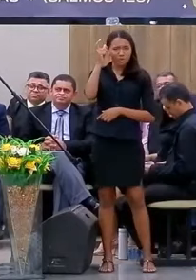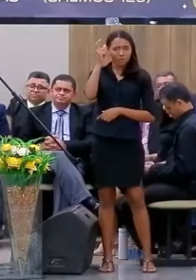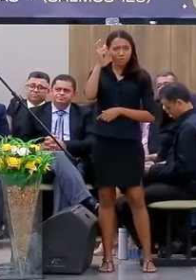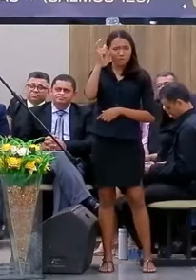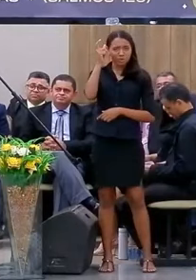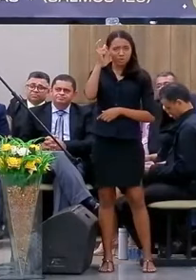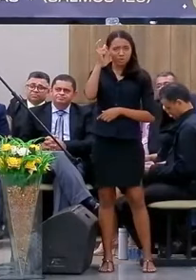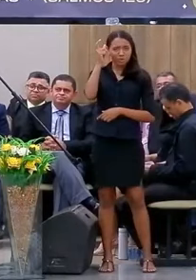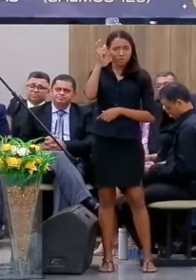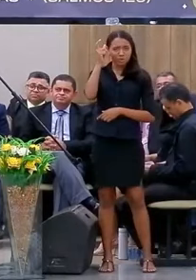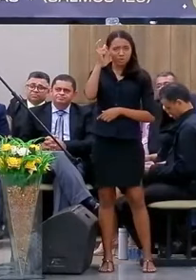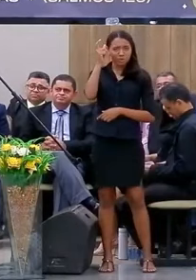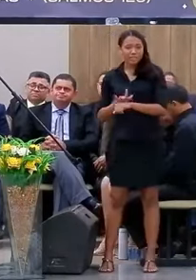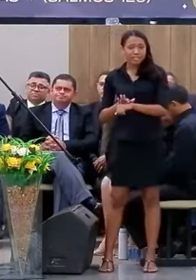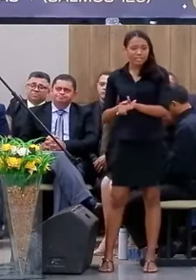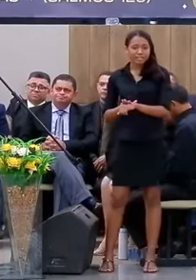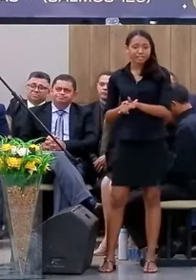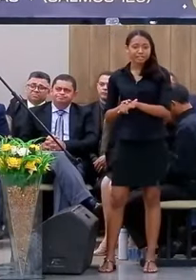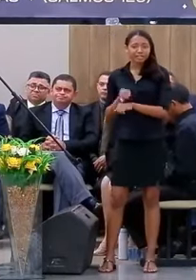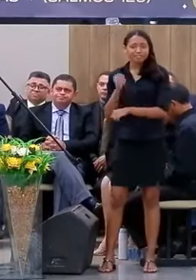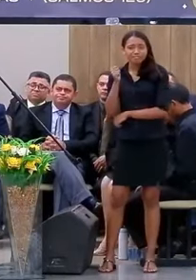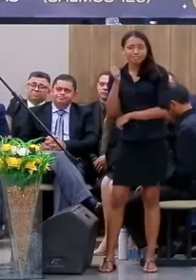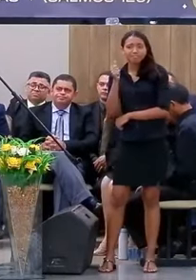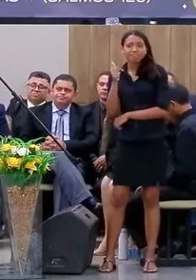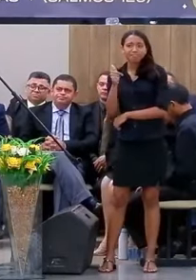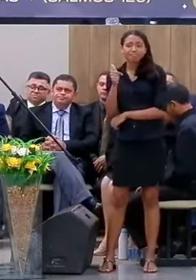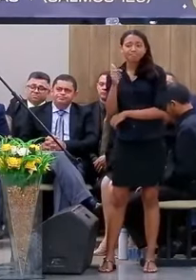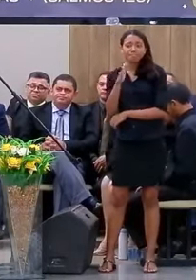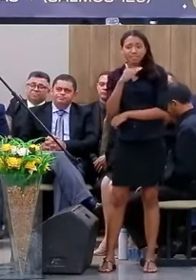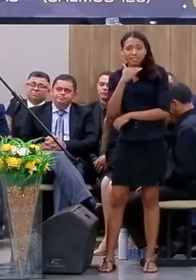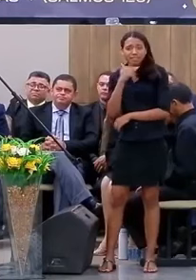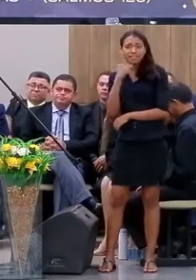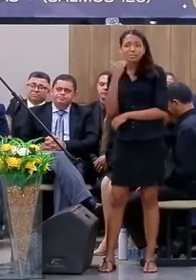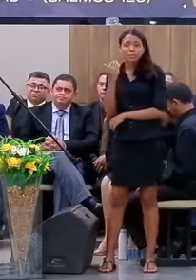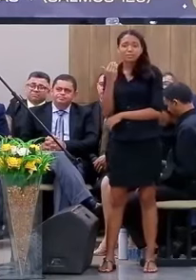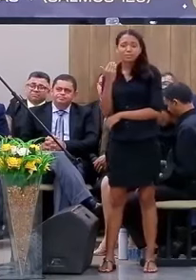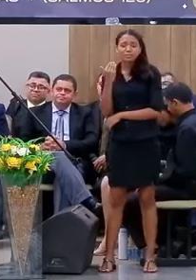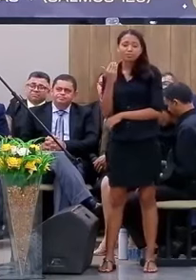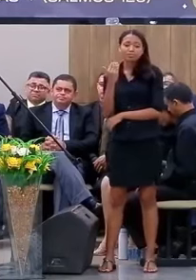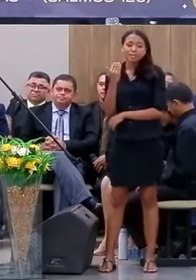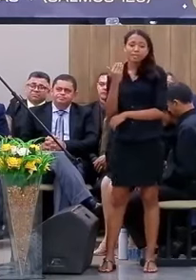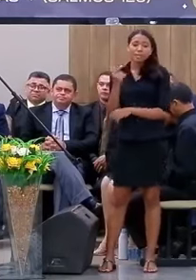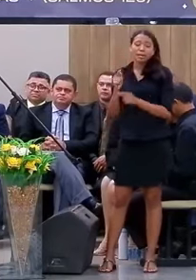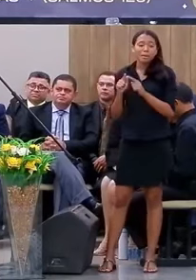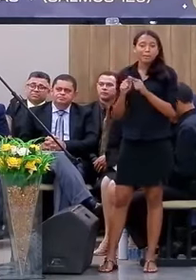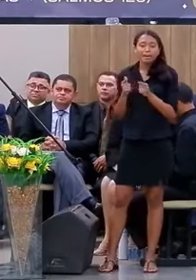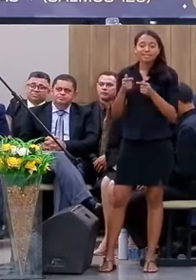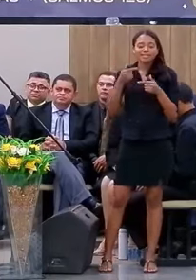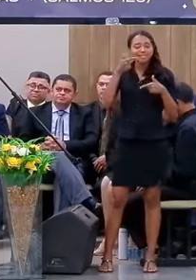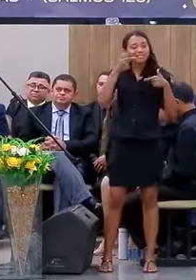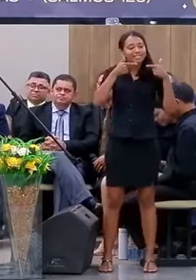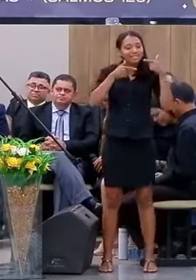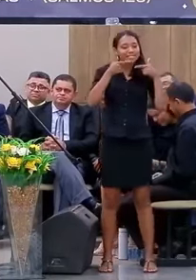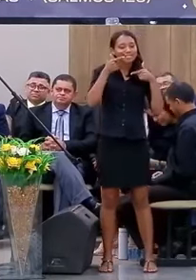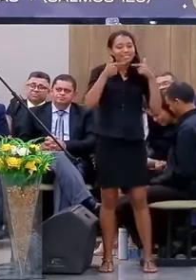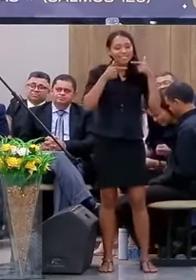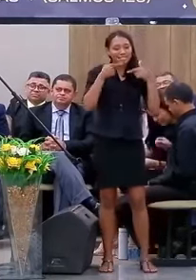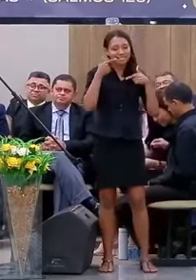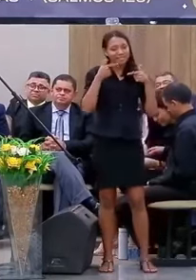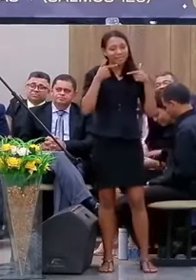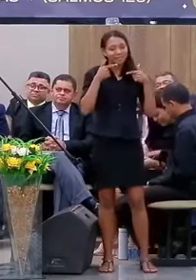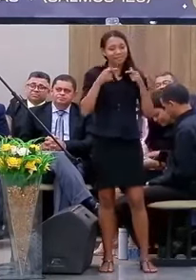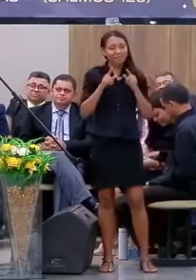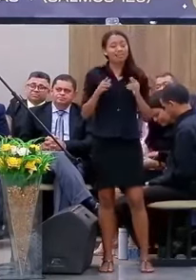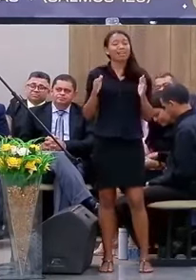mas ele está lá no hospital, em estado terminal, já dizendo adeus. Mas é só rindo, oh, meu